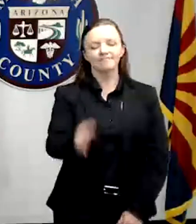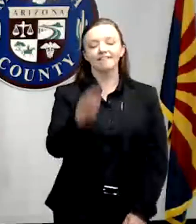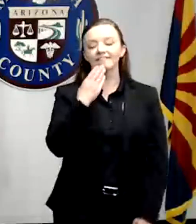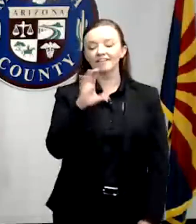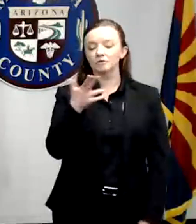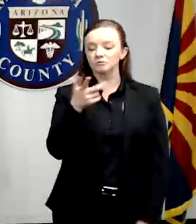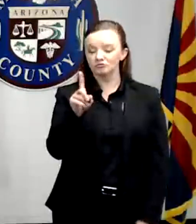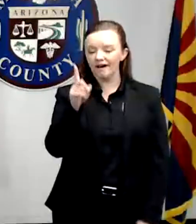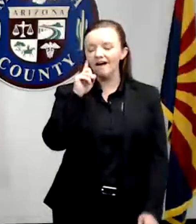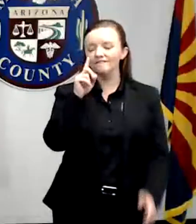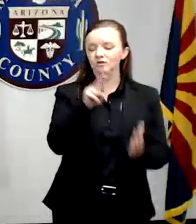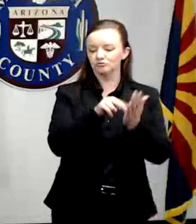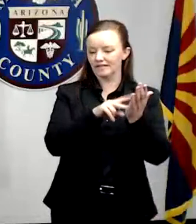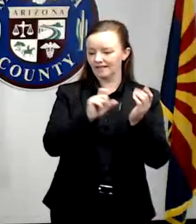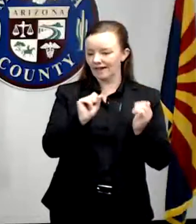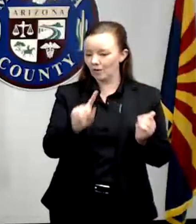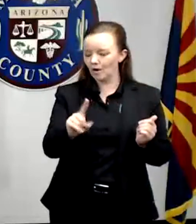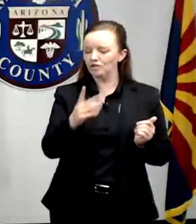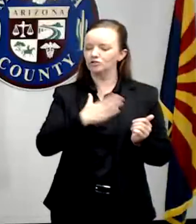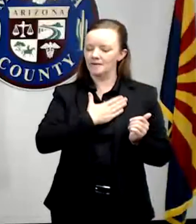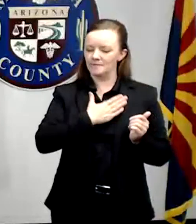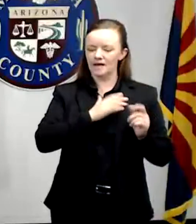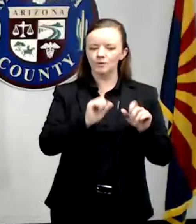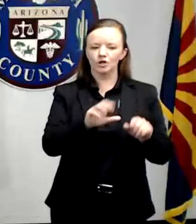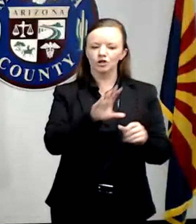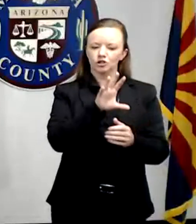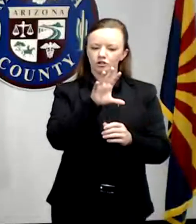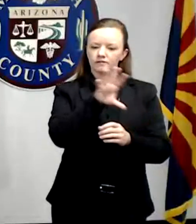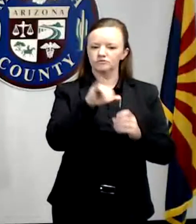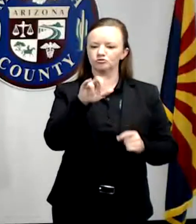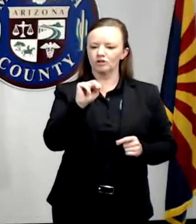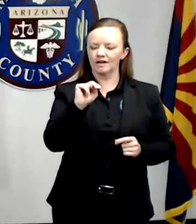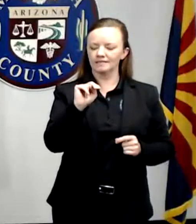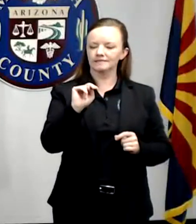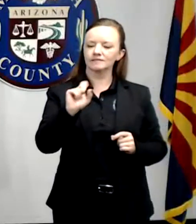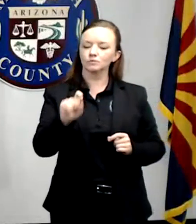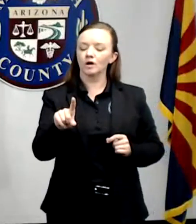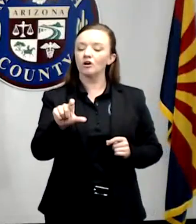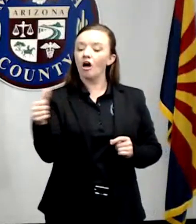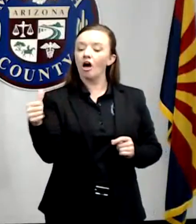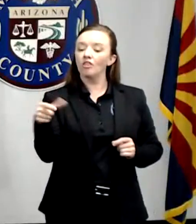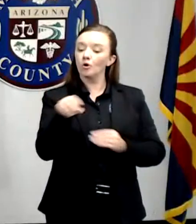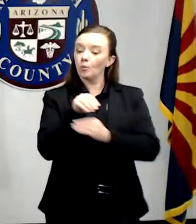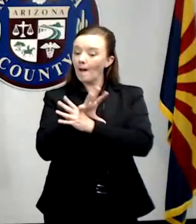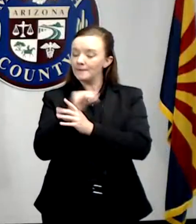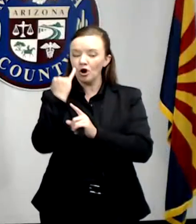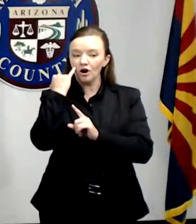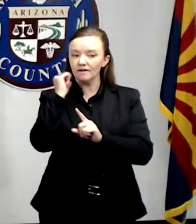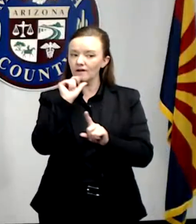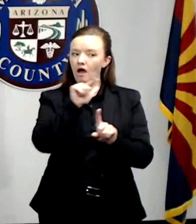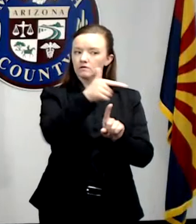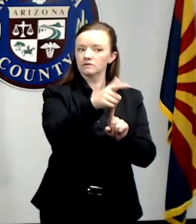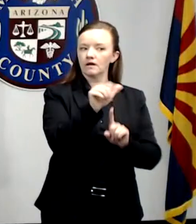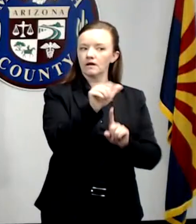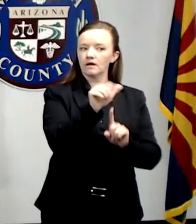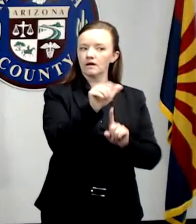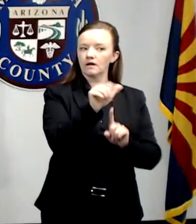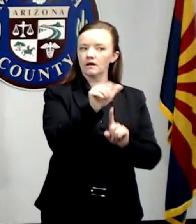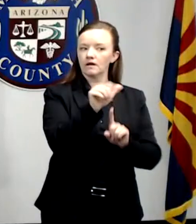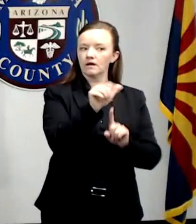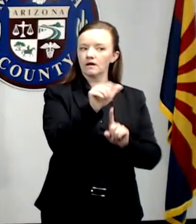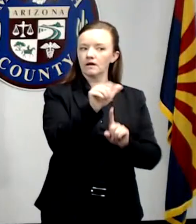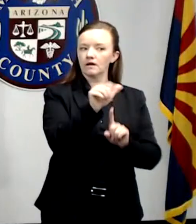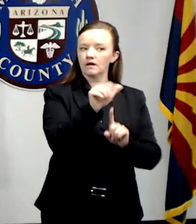All right, thank you, Chad, for reading those questions. Glad we were able to get Justin's question in there. Do we have anybody else on the webinar? Otherwise, I'll go to ABC 15